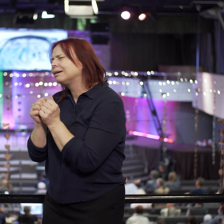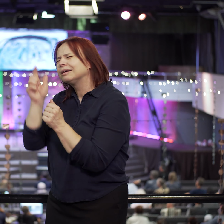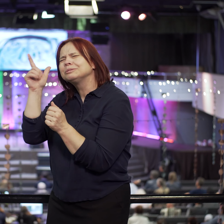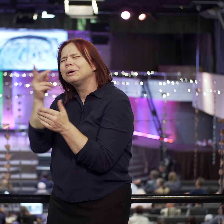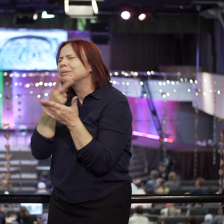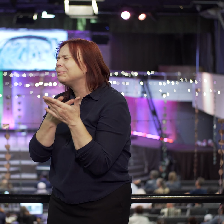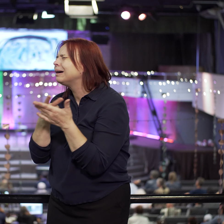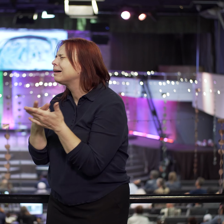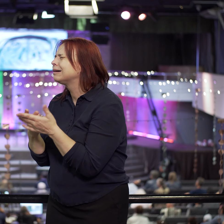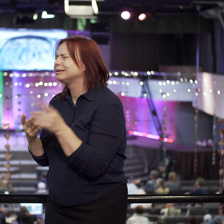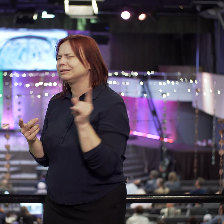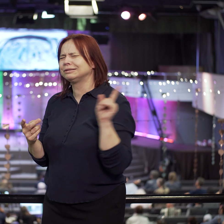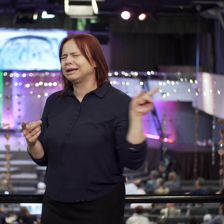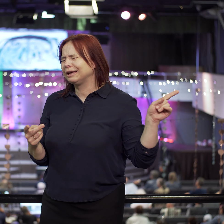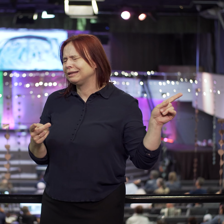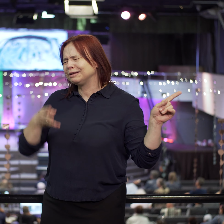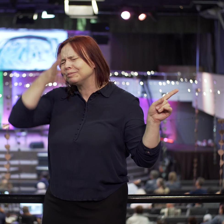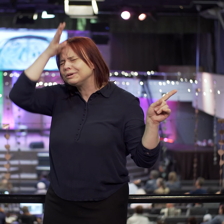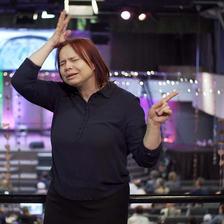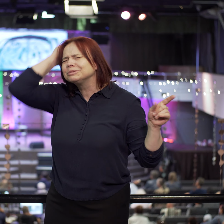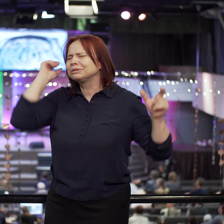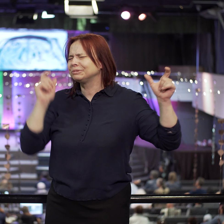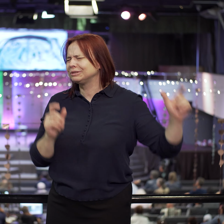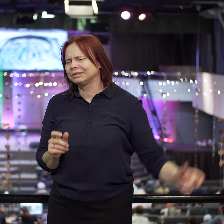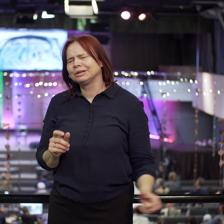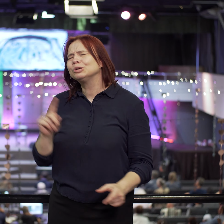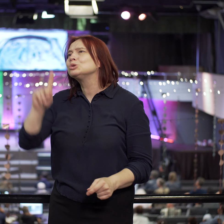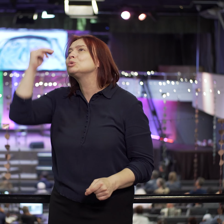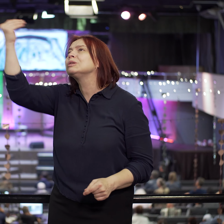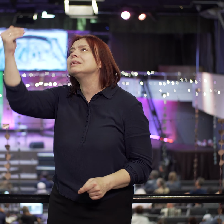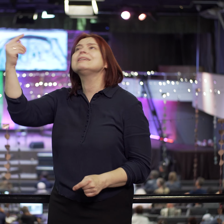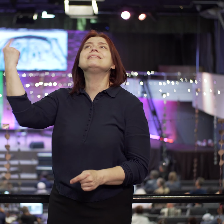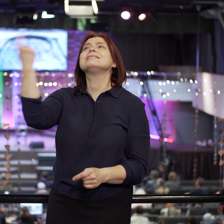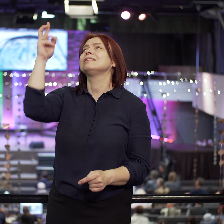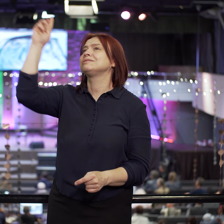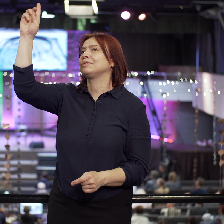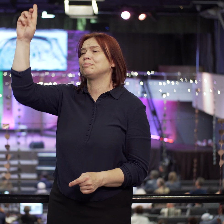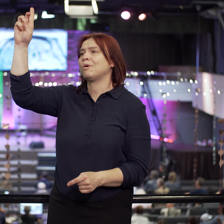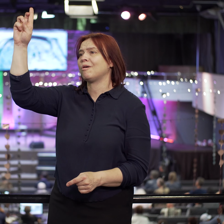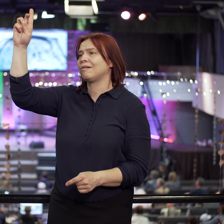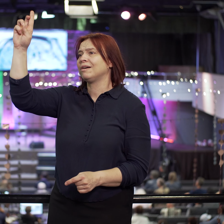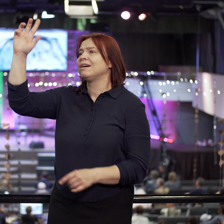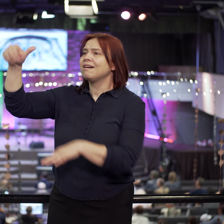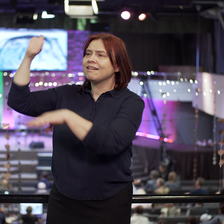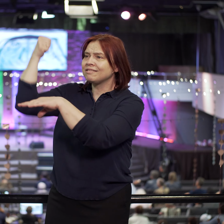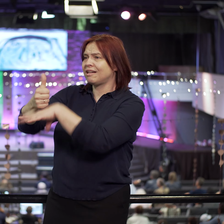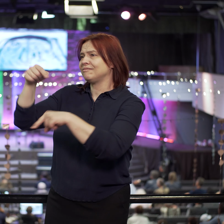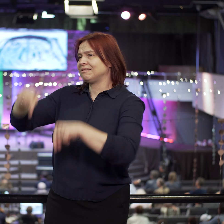римлянину, что ты Бог, который стоишь над этой землей. И после этой молитвы